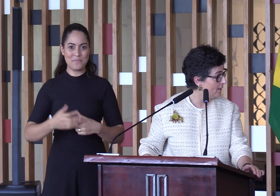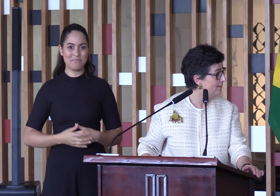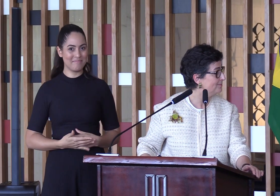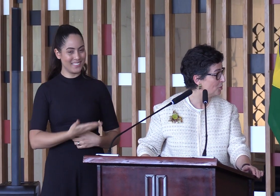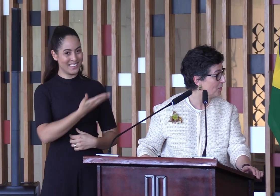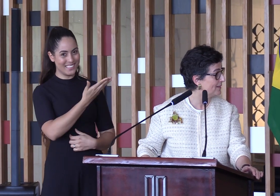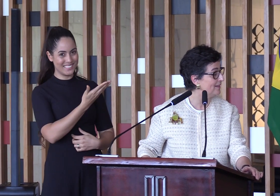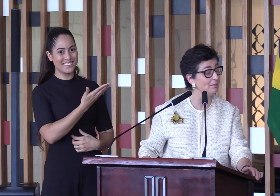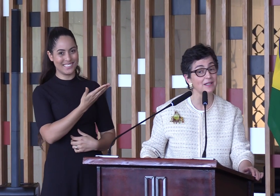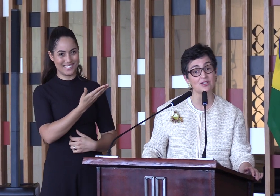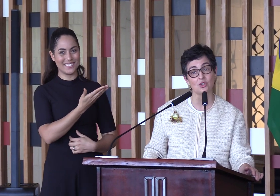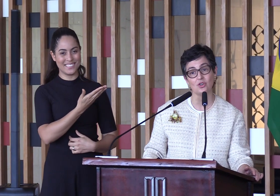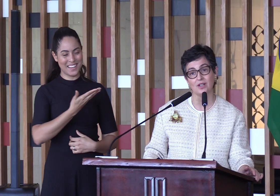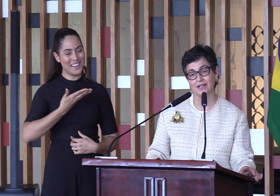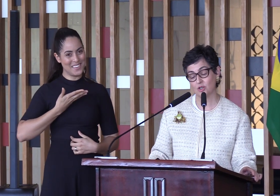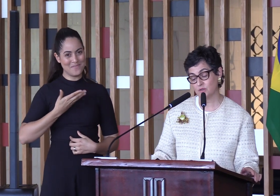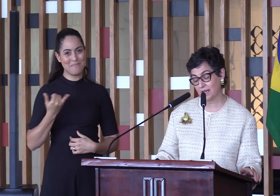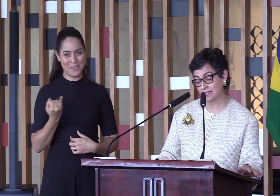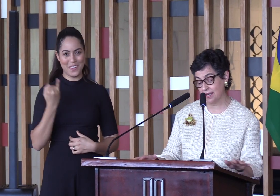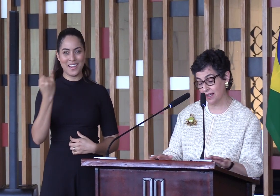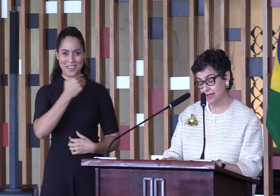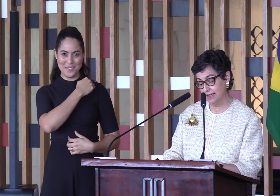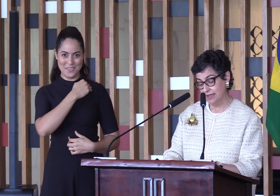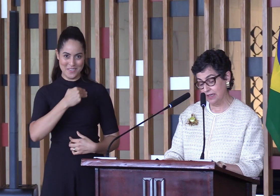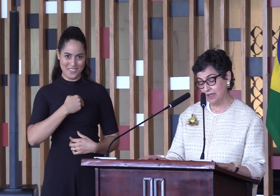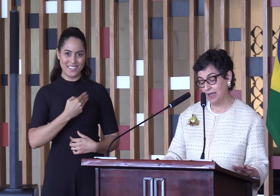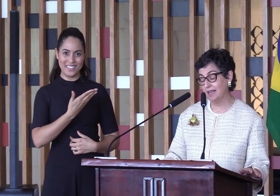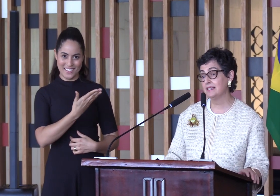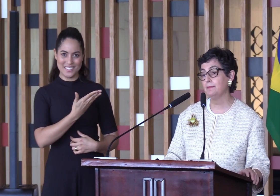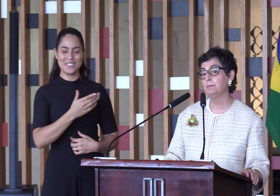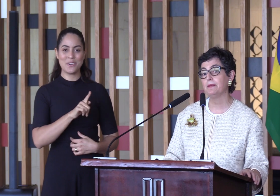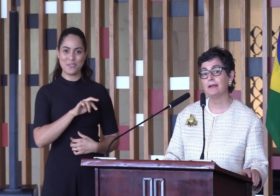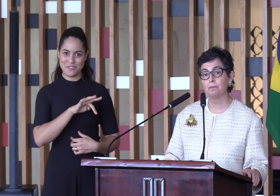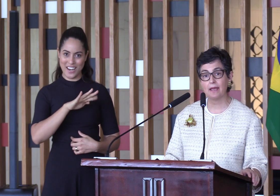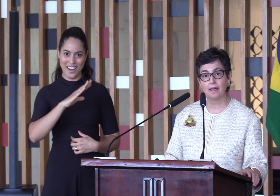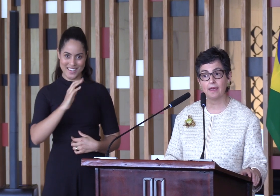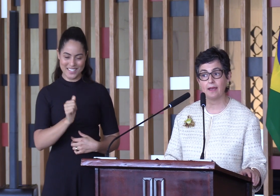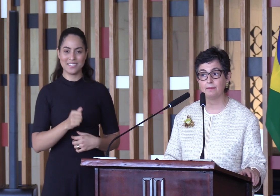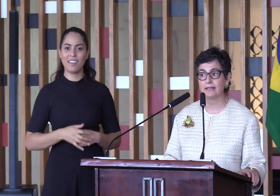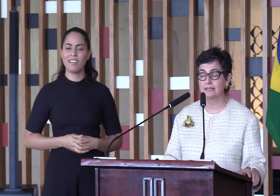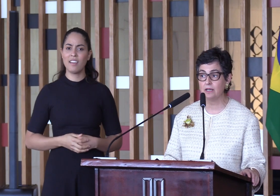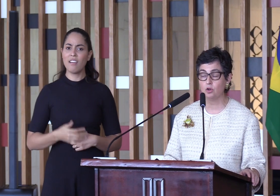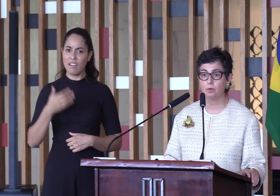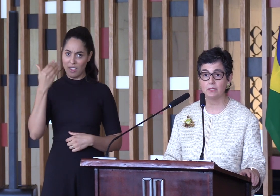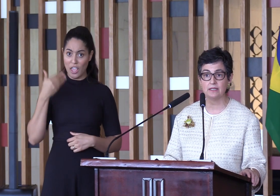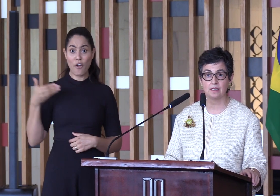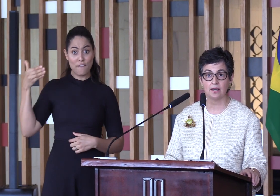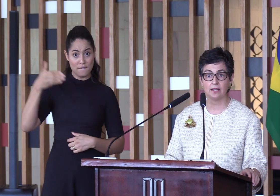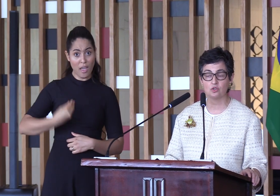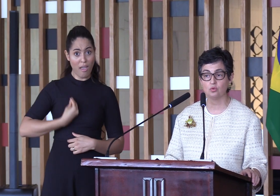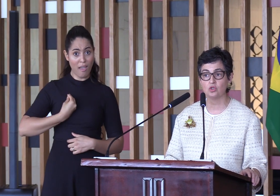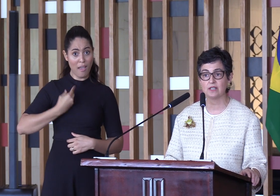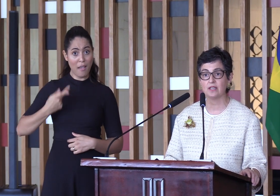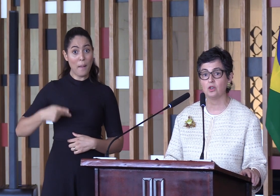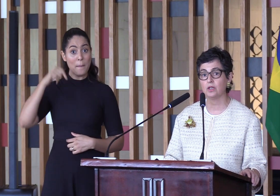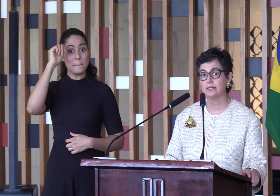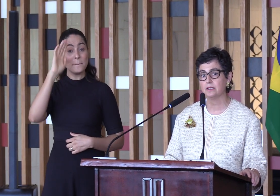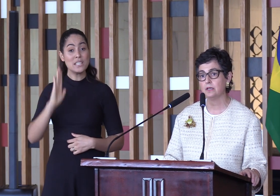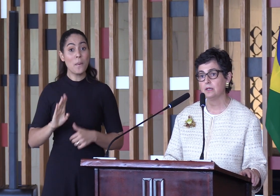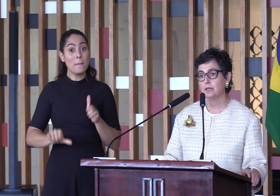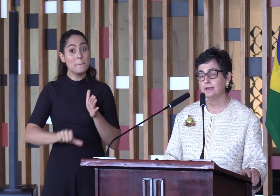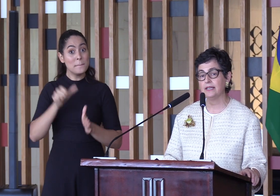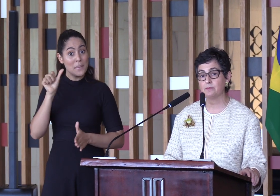acogida por parte do ministro Carlos França. Este é meu primeiro viaje a Brasil como ministra de Assuntos